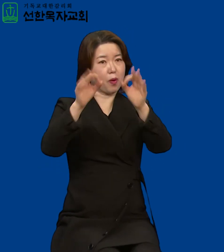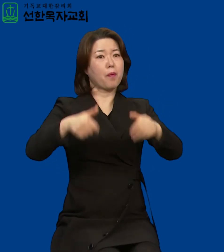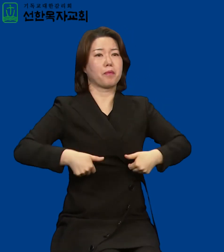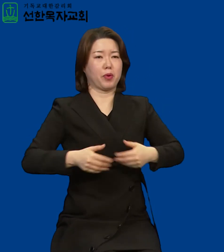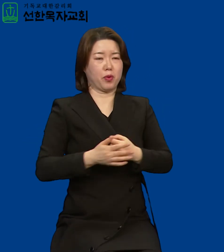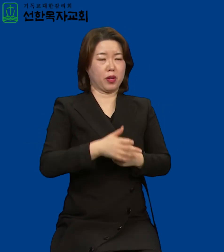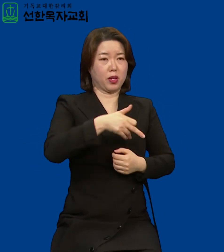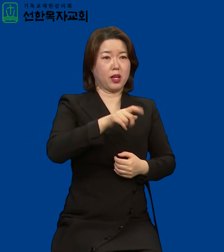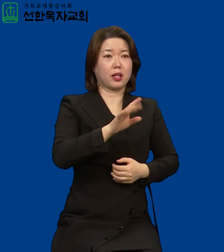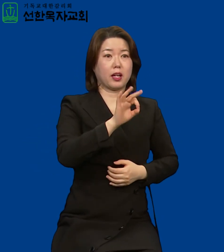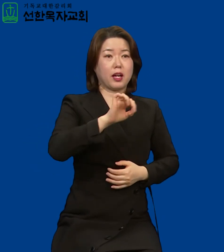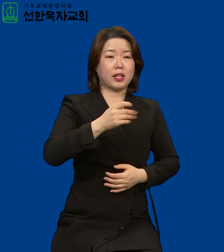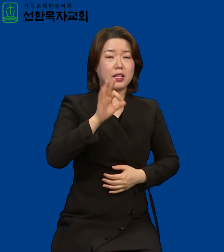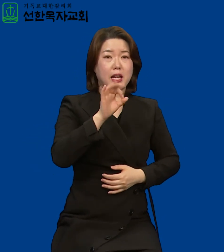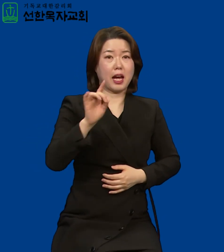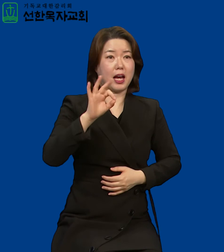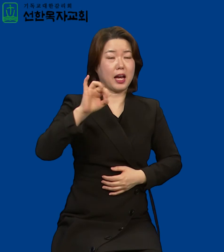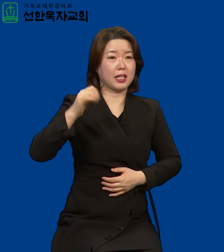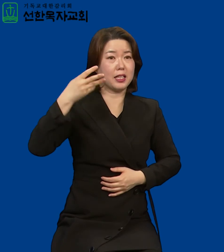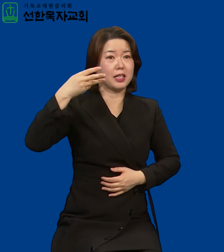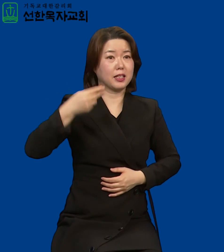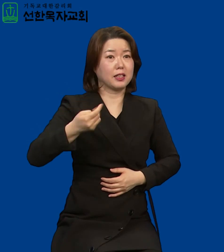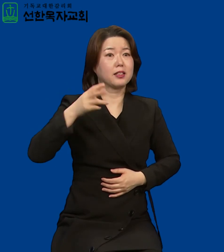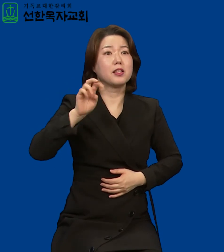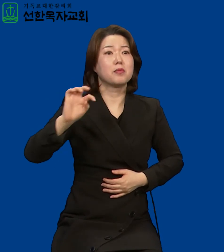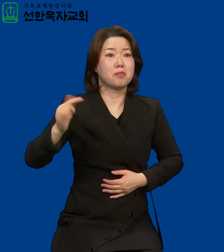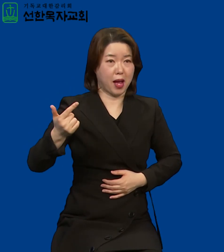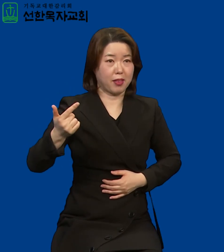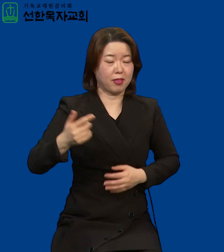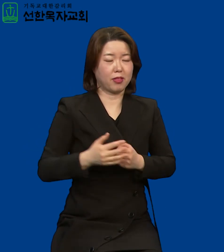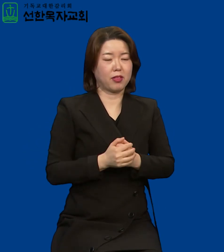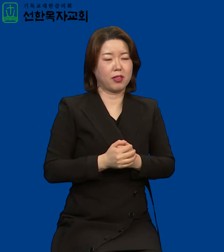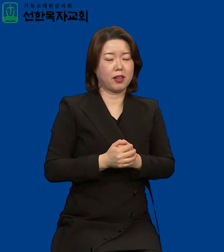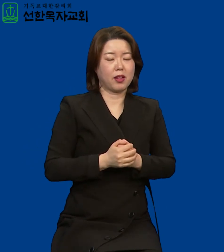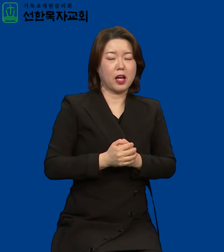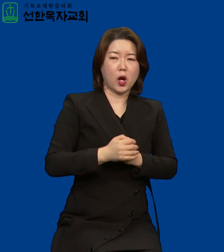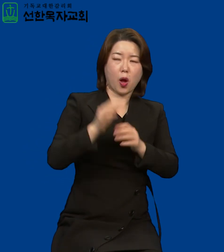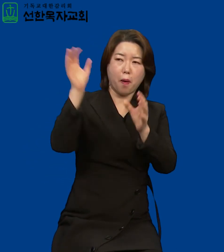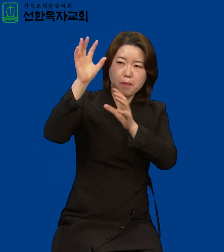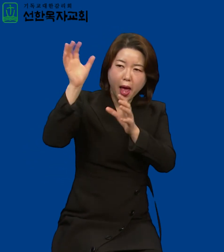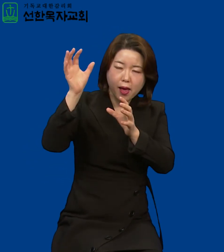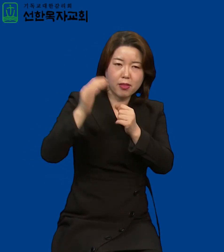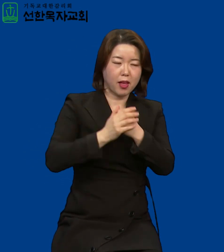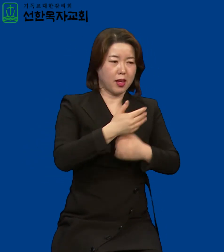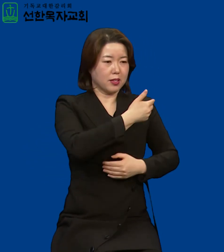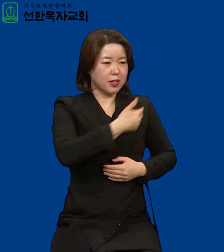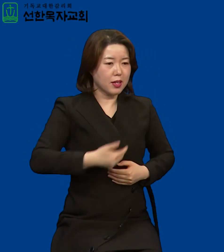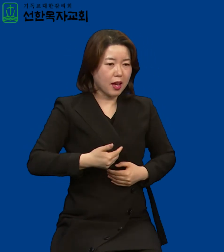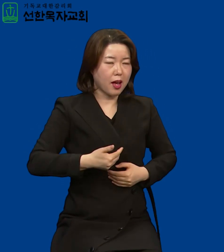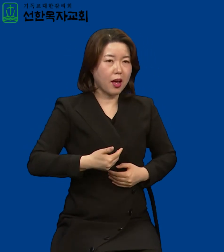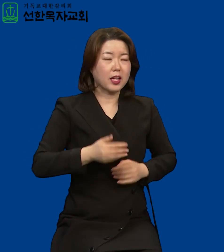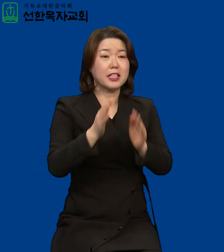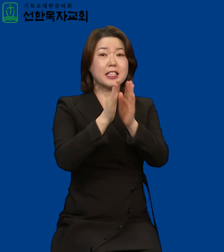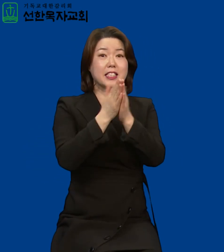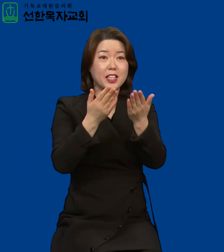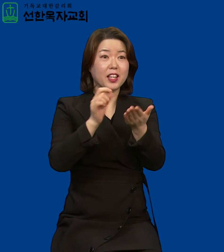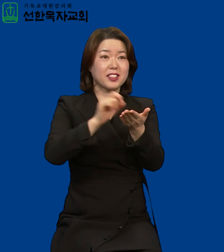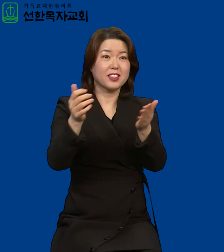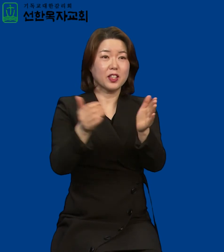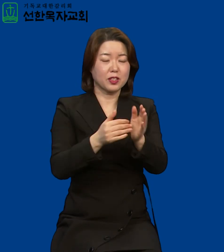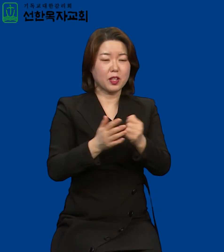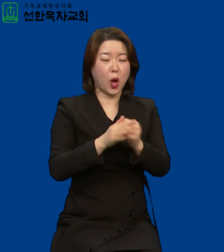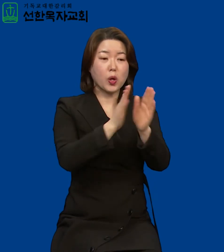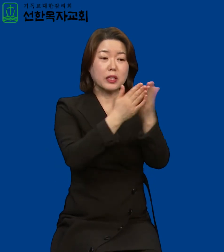카일 아이들만이라는 목사님이 팬인가 제자인가 라는 책을 쓰셨는데 그 책 속에서 이런